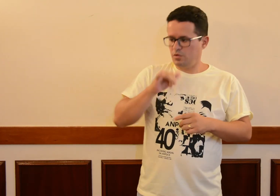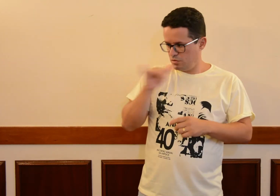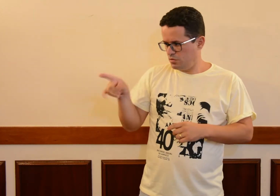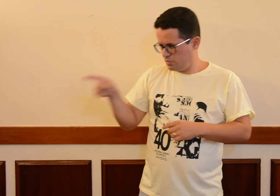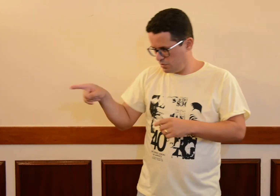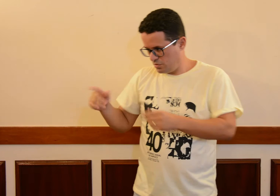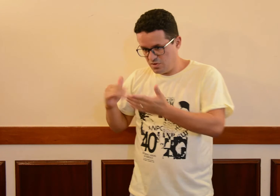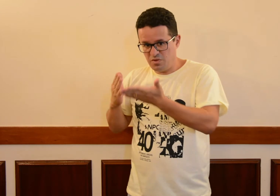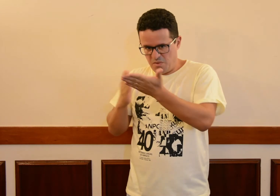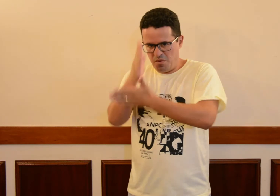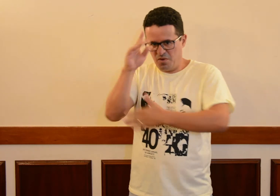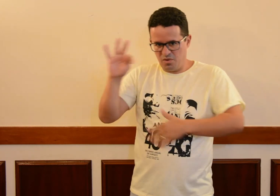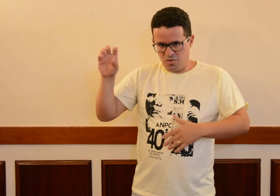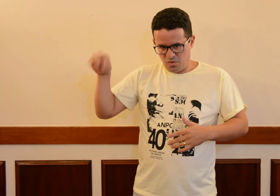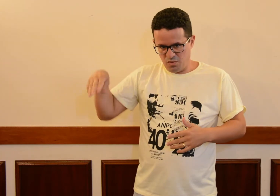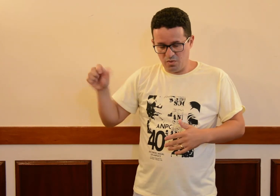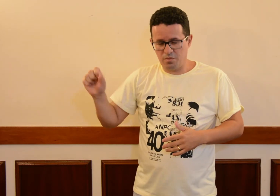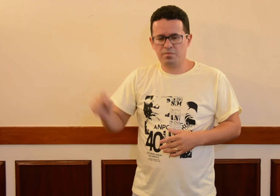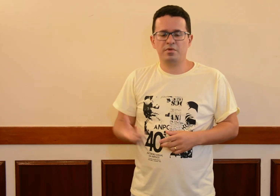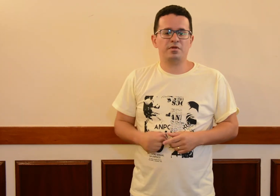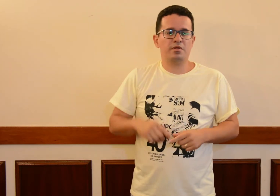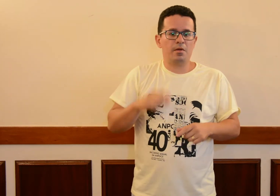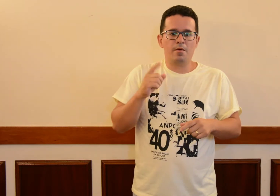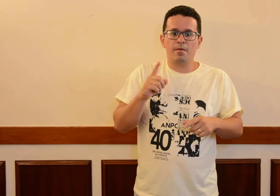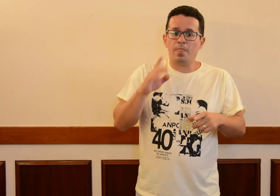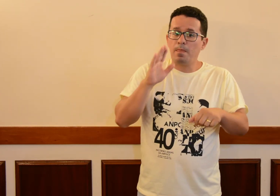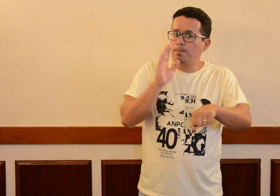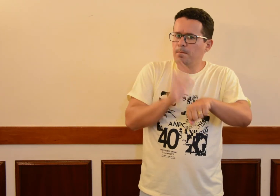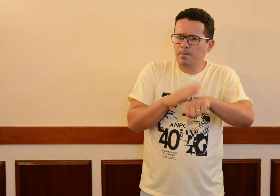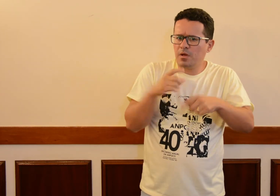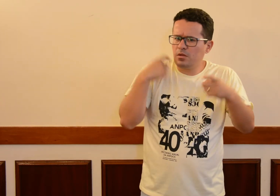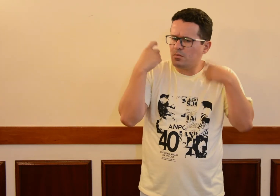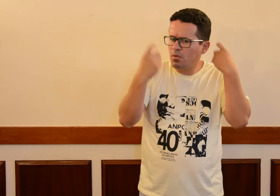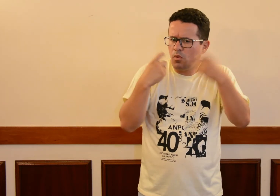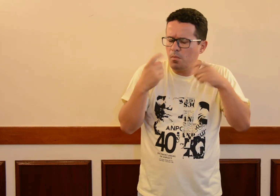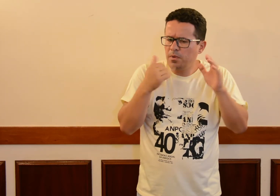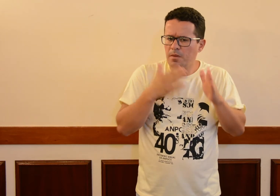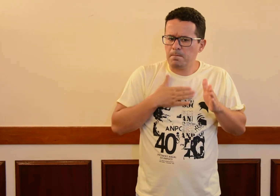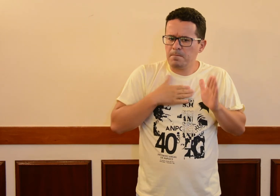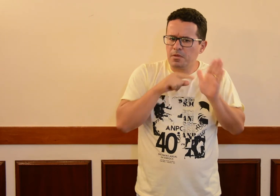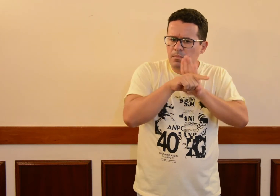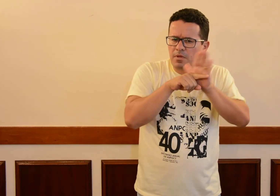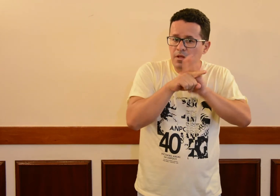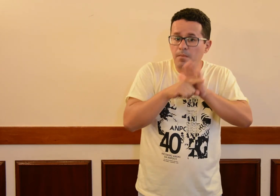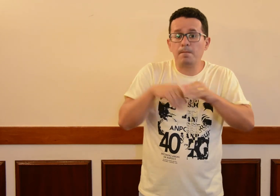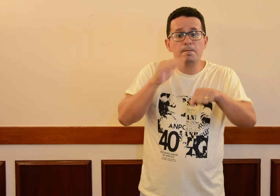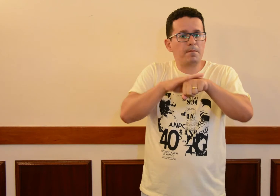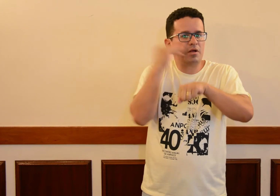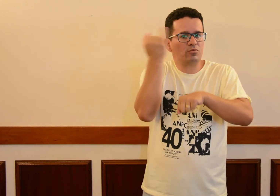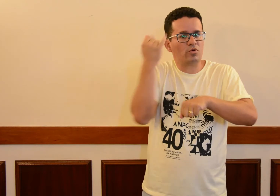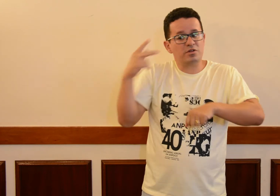contratado foi com certeza um dos mais intensos da minha pesquisa e um dos mais importantes na vida dele. Foi chamado no